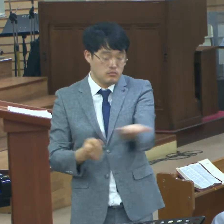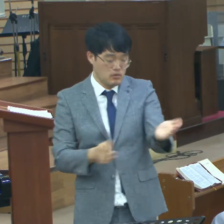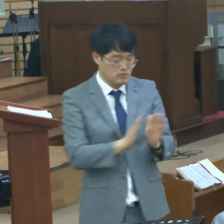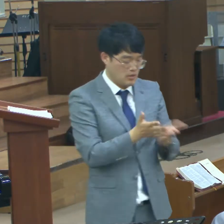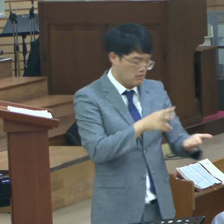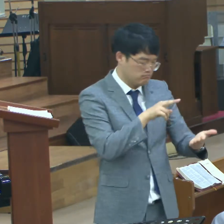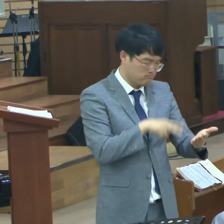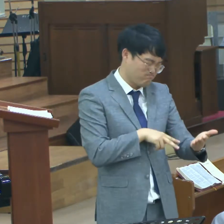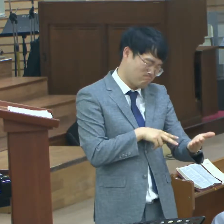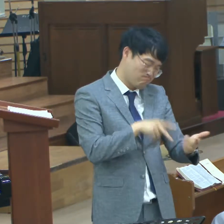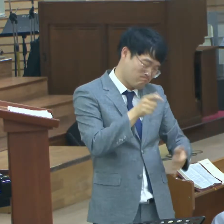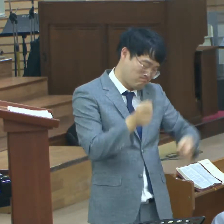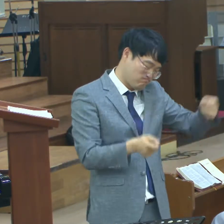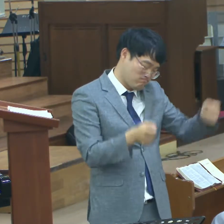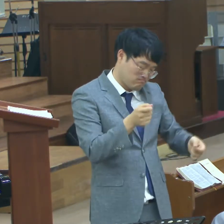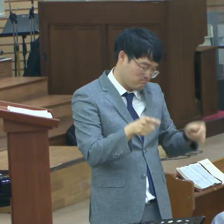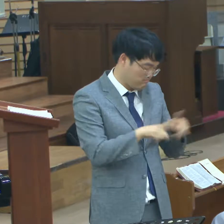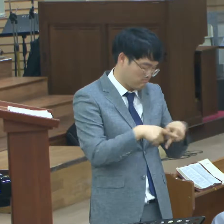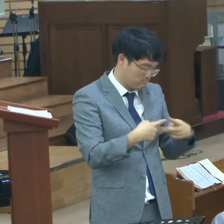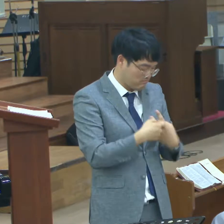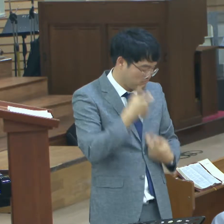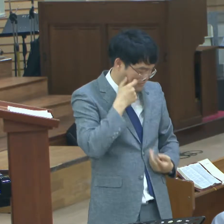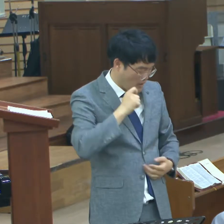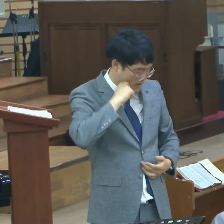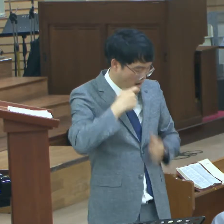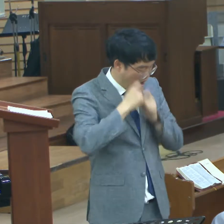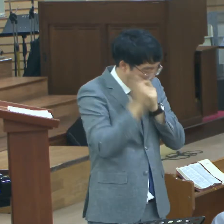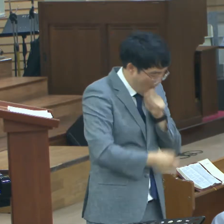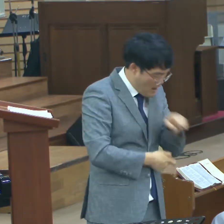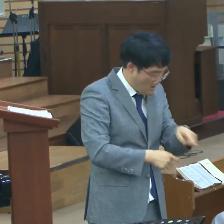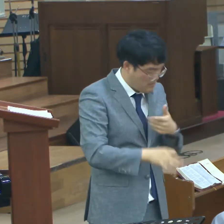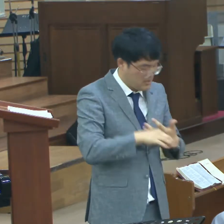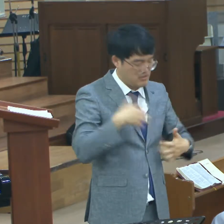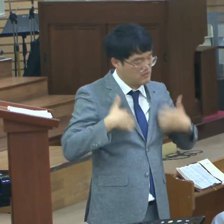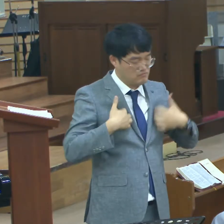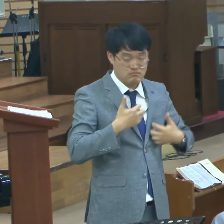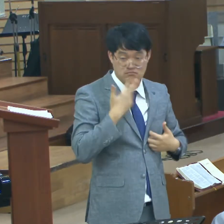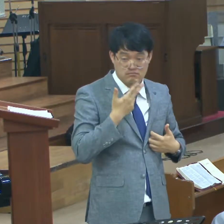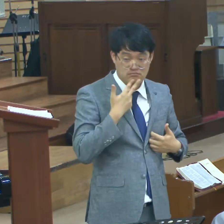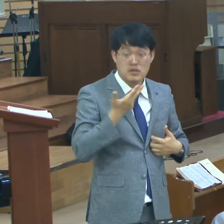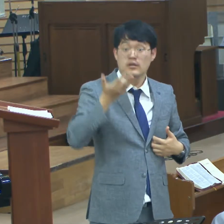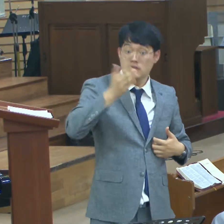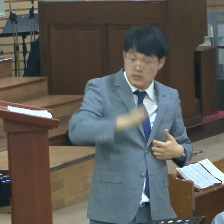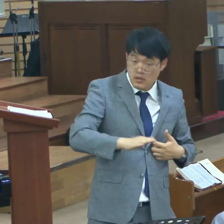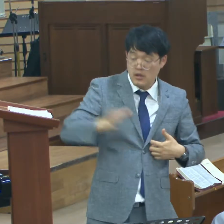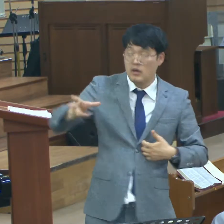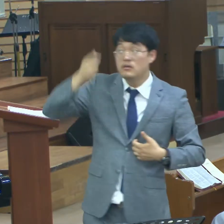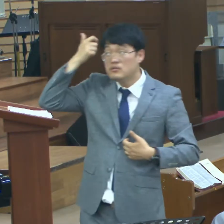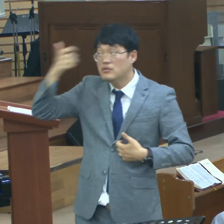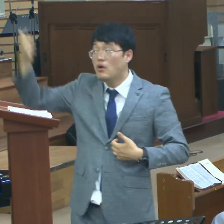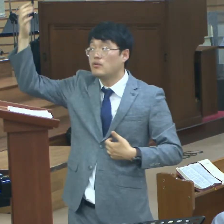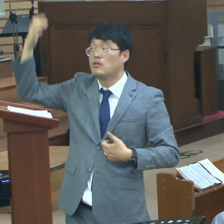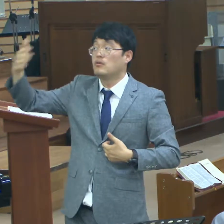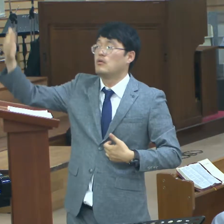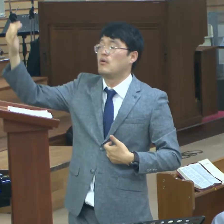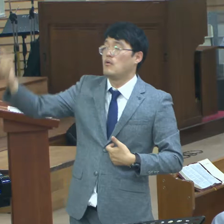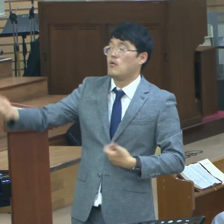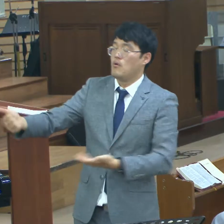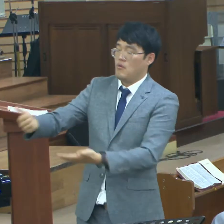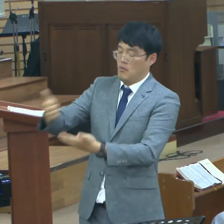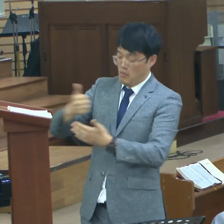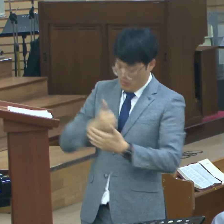없어요. 이해를 못하니까. 그런데 성령을 부어주시면요, 말씀이 다르게